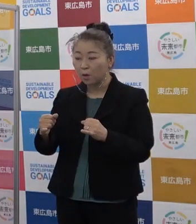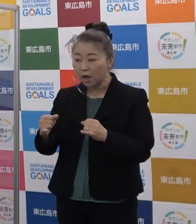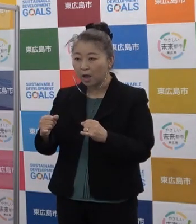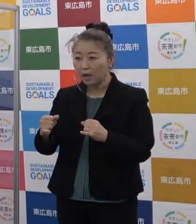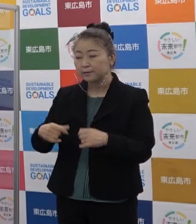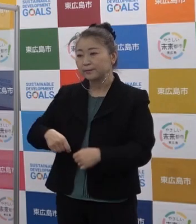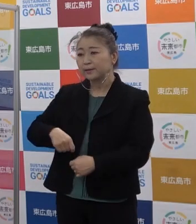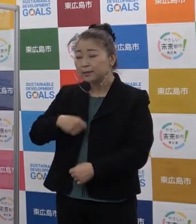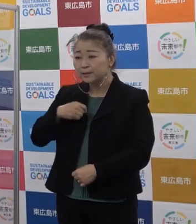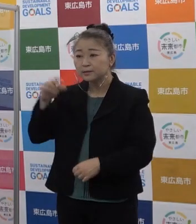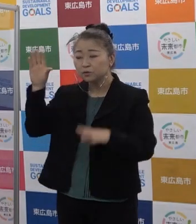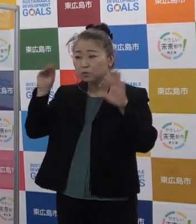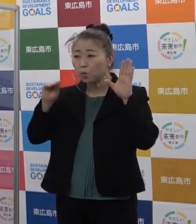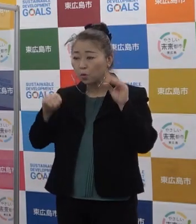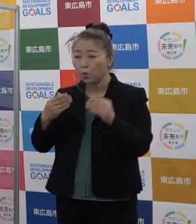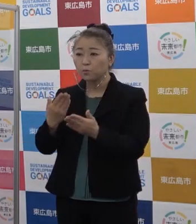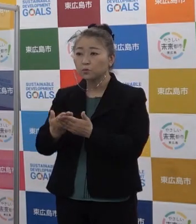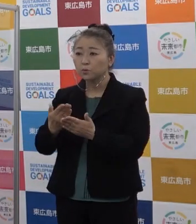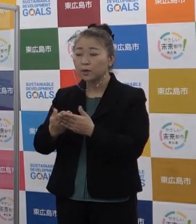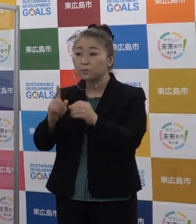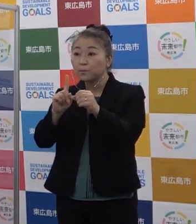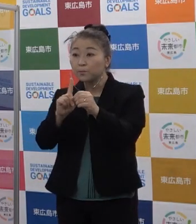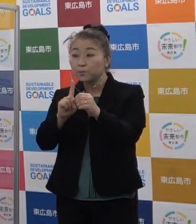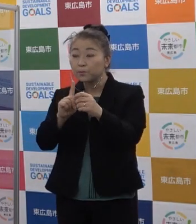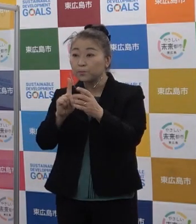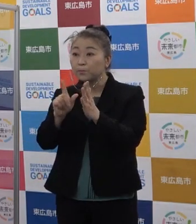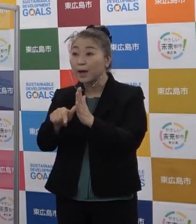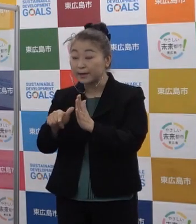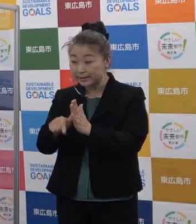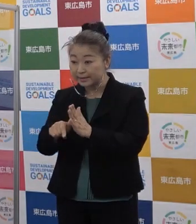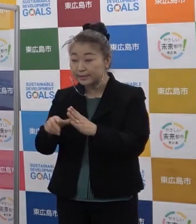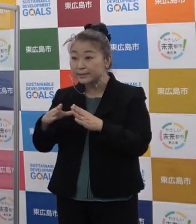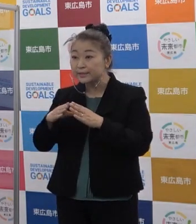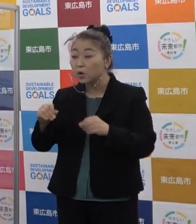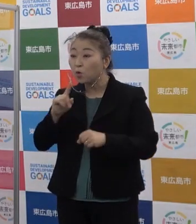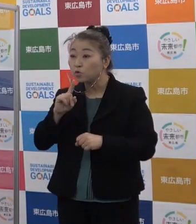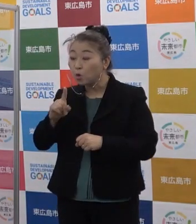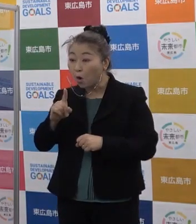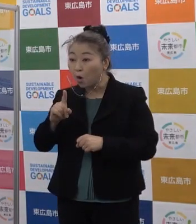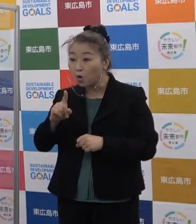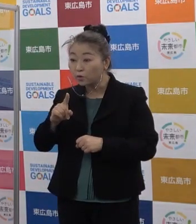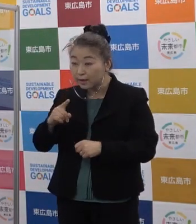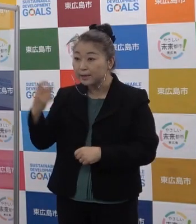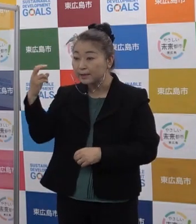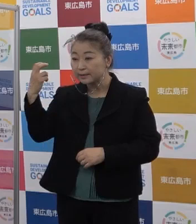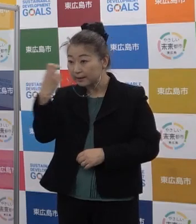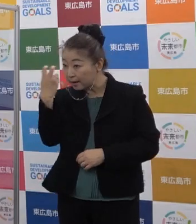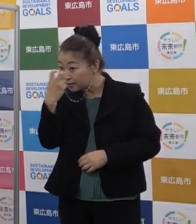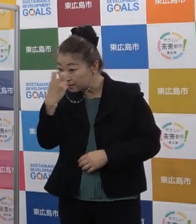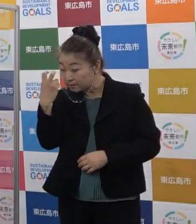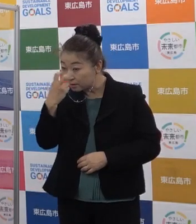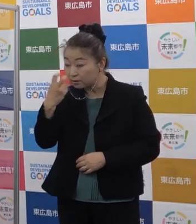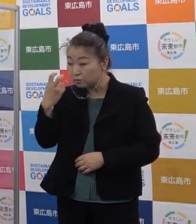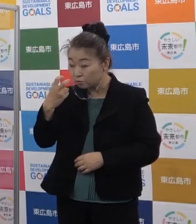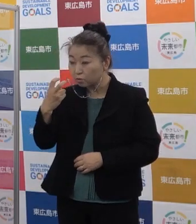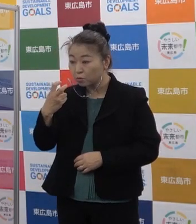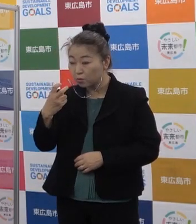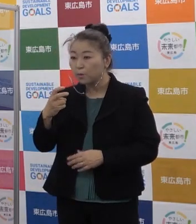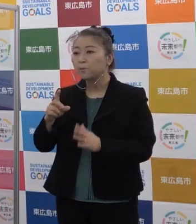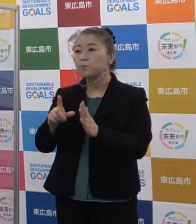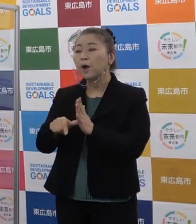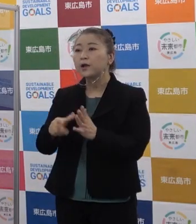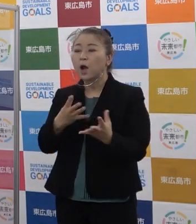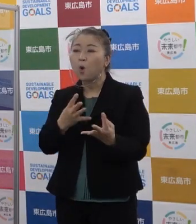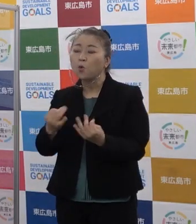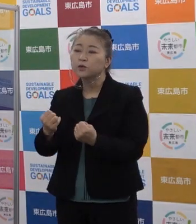正しい情報を求める場合、日本語で求めておられるというケース、実はアンケート調査をすると多い